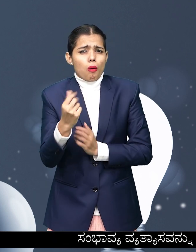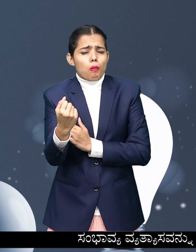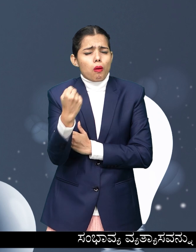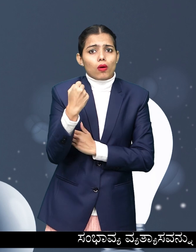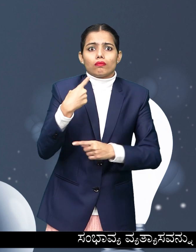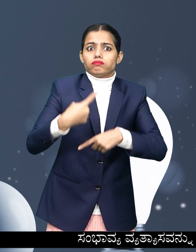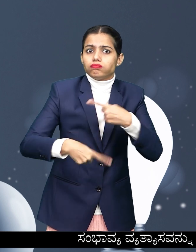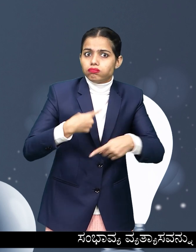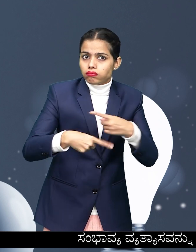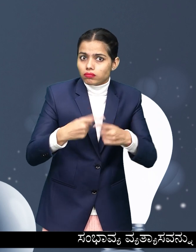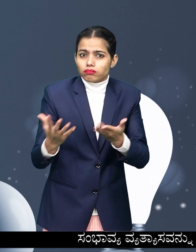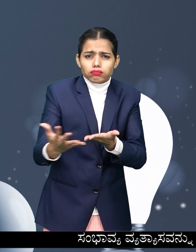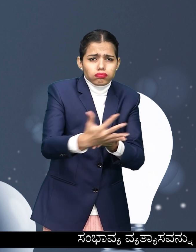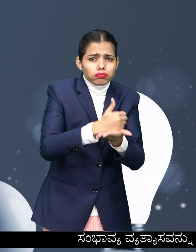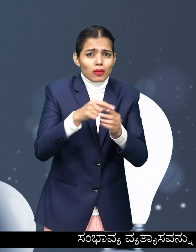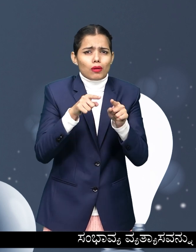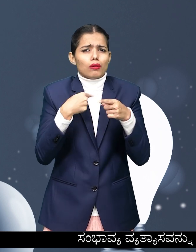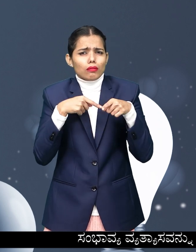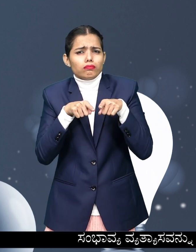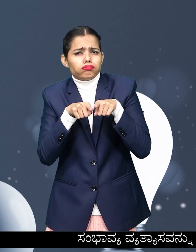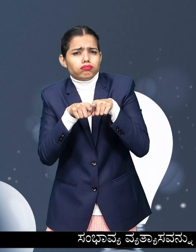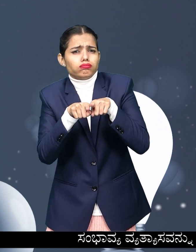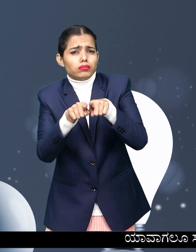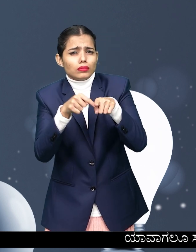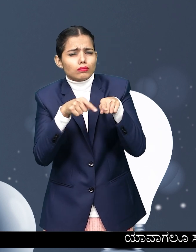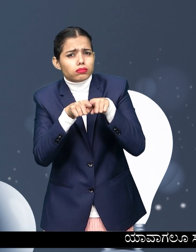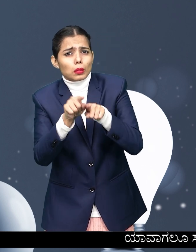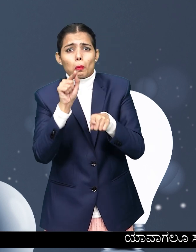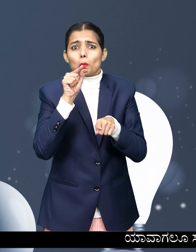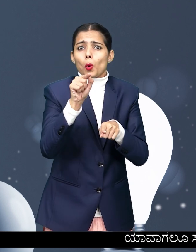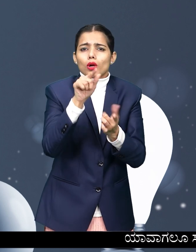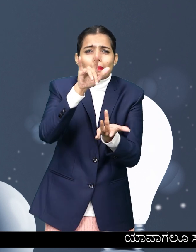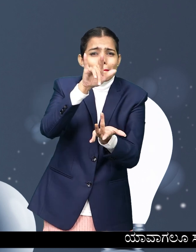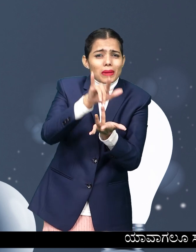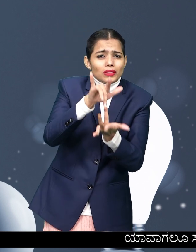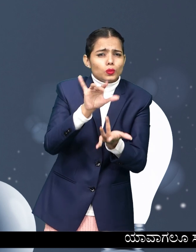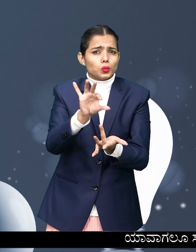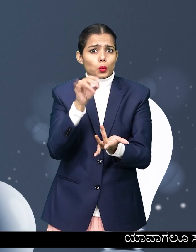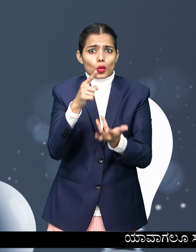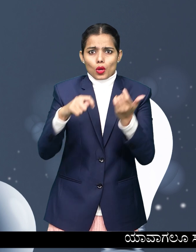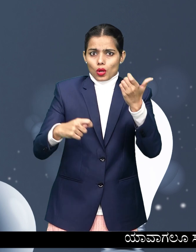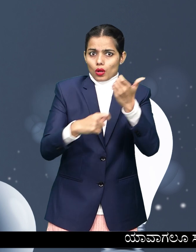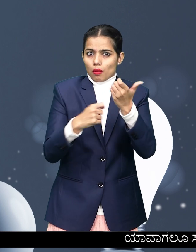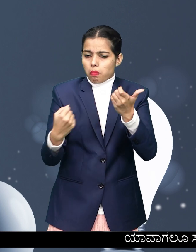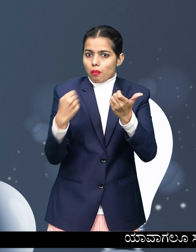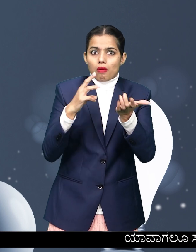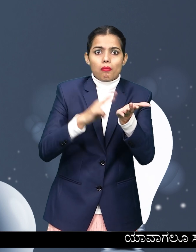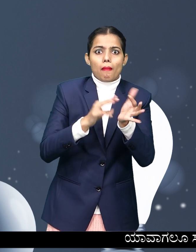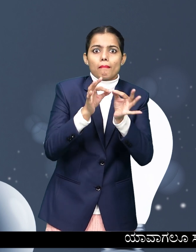ಸಂಭಾವ್ಯ ವ್ಯತ್ಯಾಸವನ್ನು ಅಳೆಯಬೇಕಾದರೆ ಬಿಂದುಗಳ ನಡುವೆ ವೋಲ್ಮೀಟರ್ ಯಾವಾಗಲೂ ಸಮಾನಾಂತರವಾಗಿ